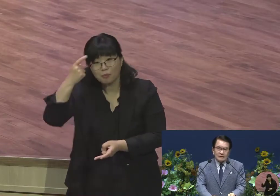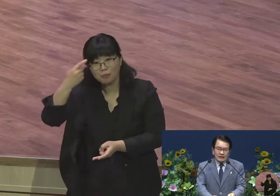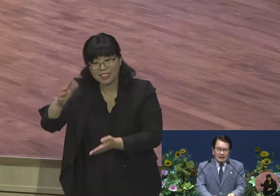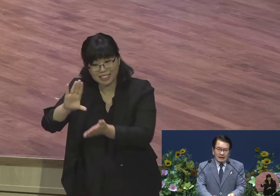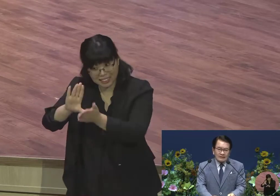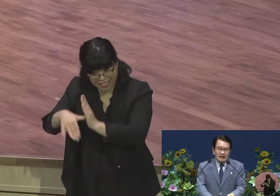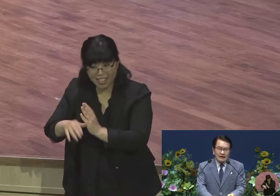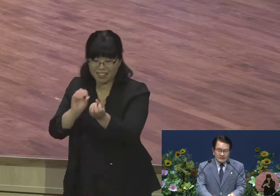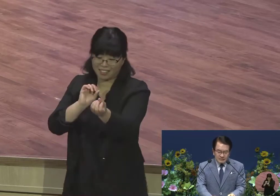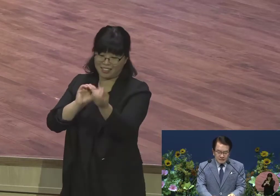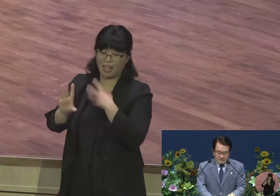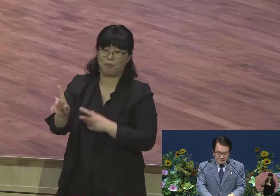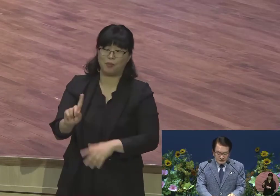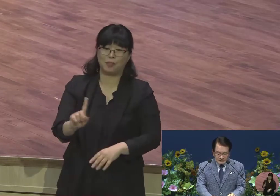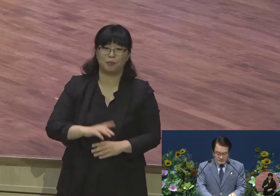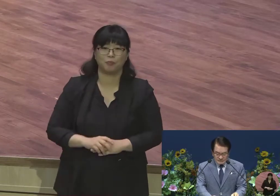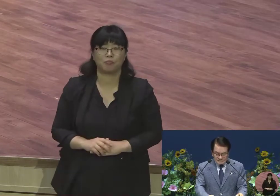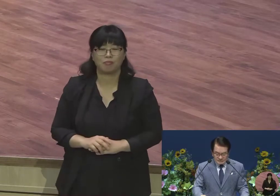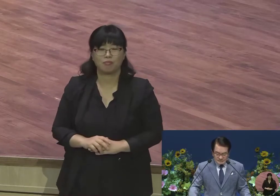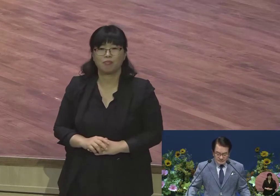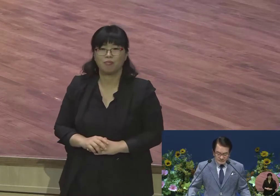답을 간단하게 했어요